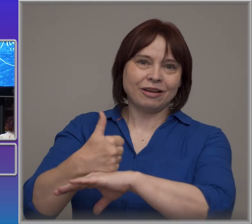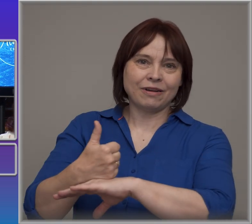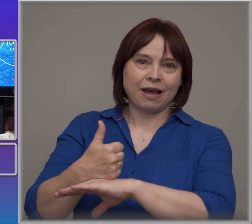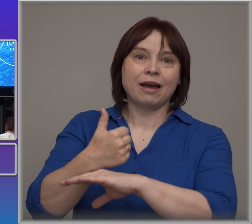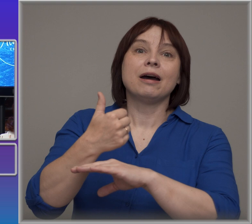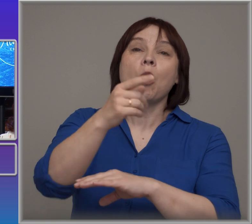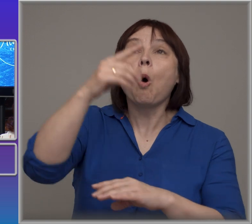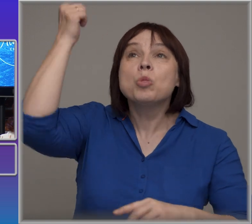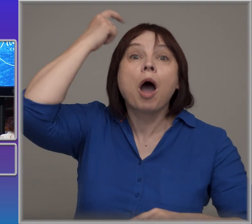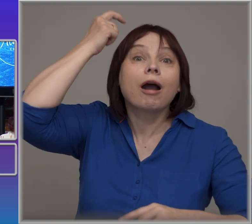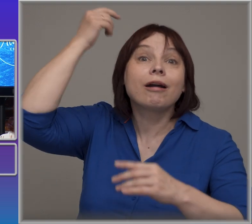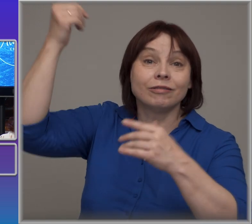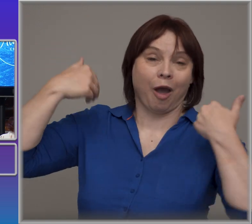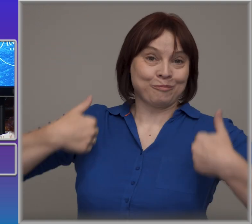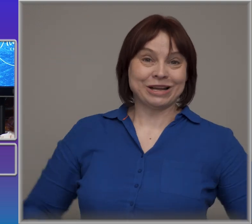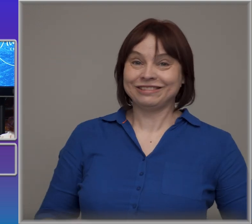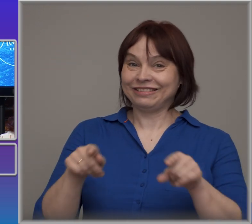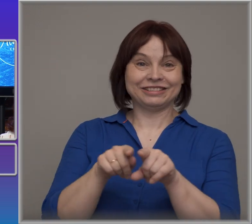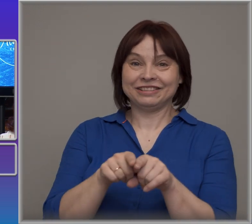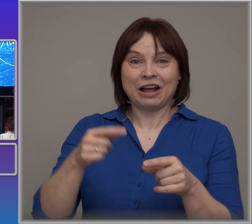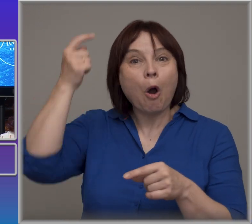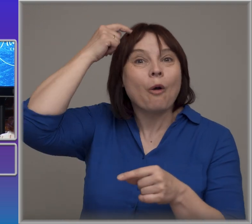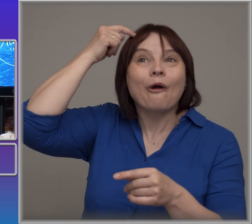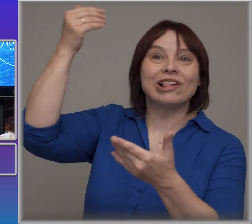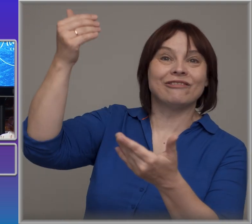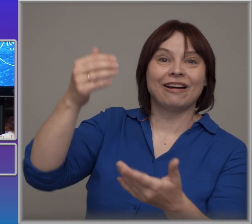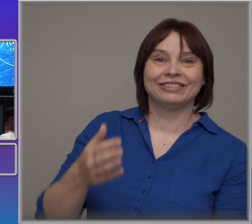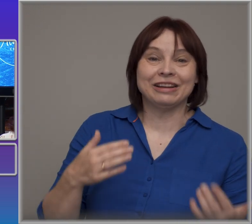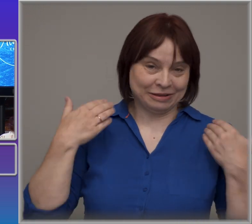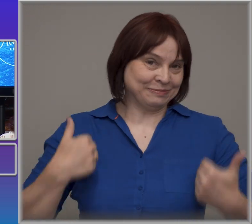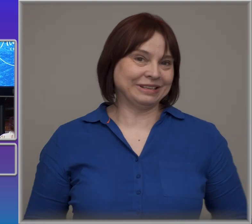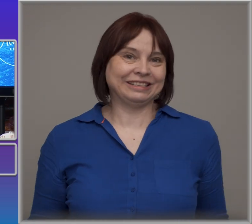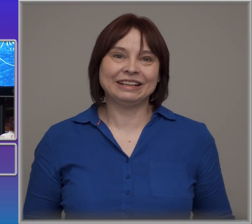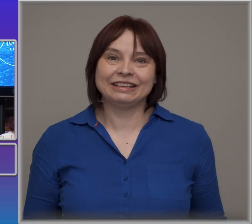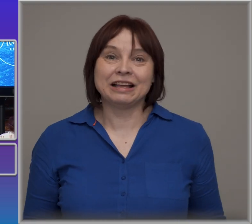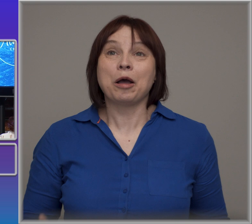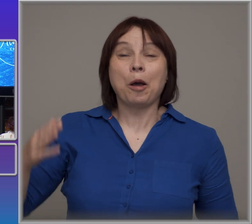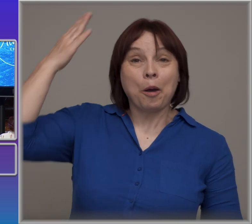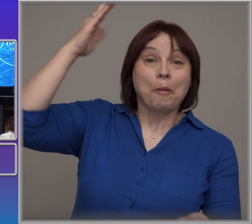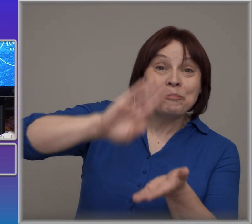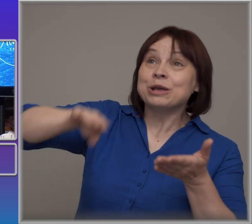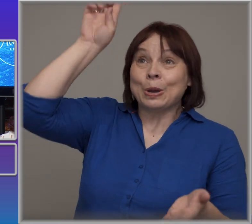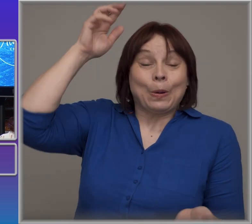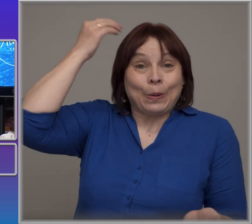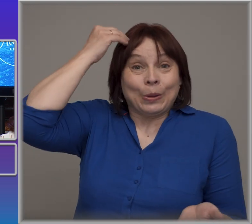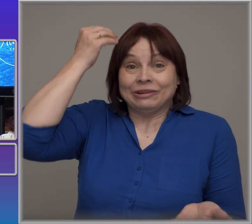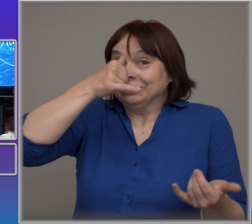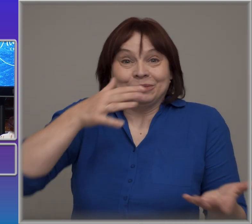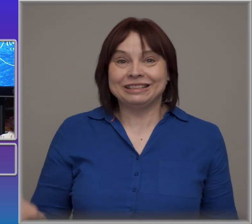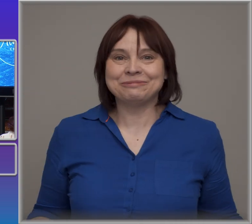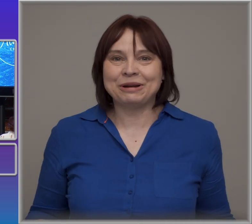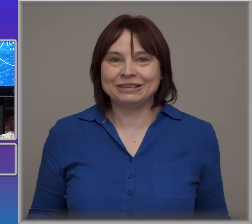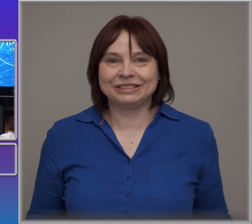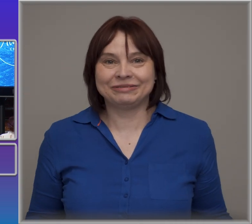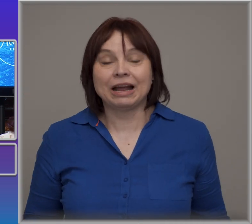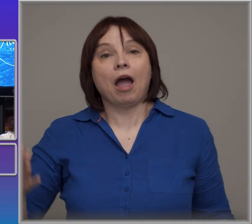этот месяц на самом деле призвание Его, Его волю в своей жизни. Мы размышляем весь месяц об этом. Кто мы, где мы здесь